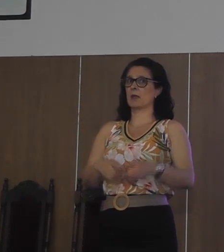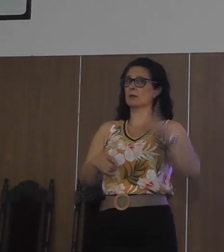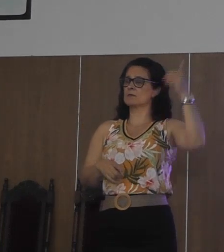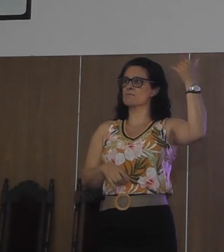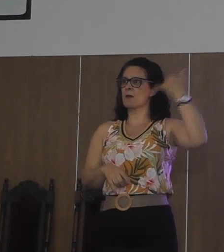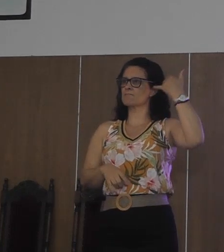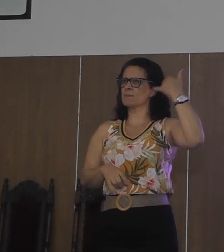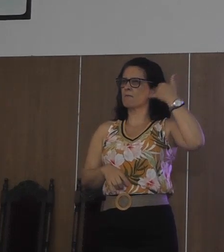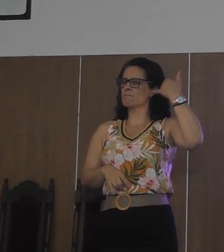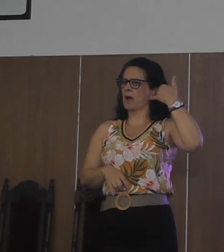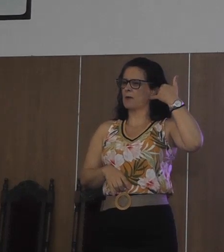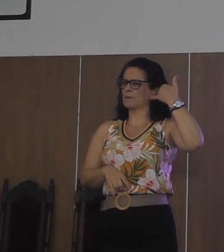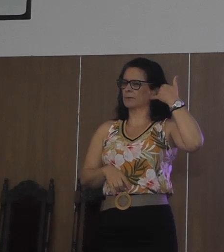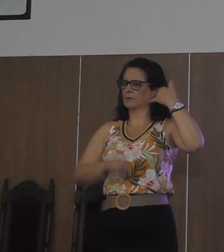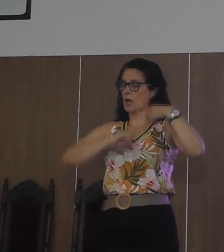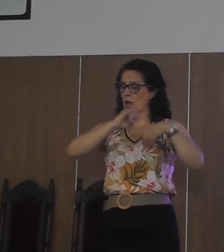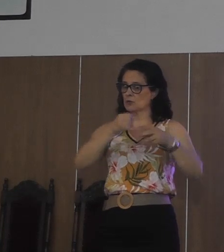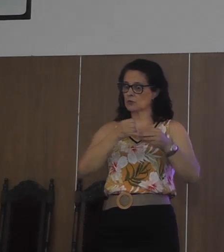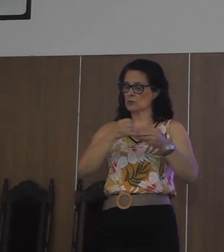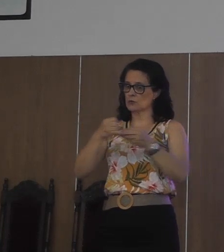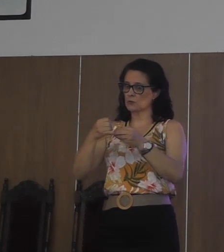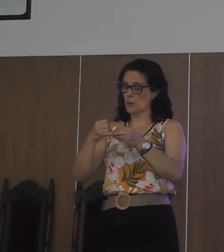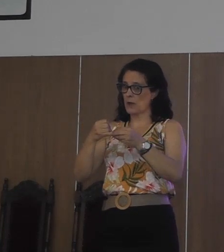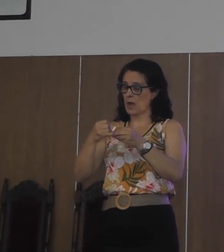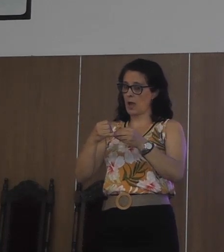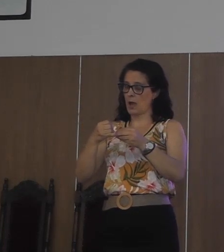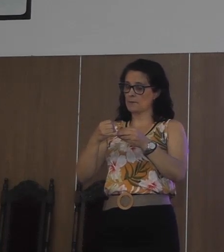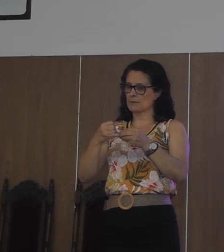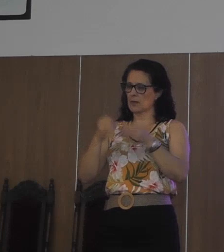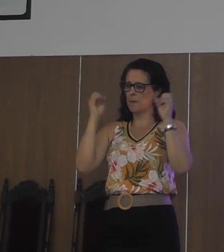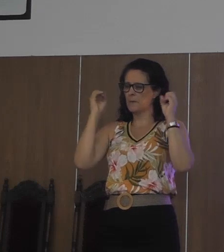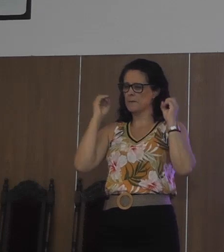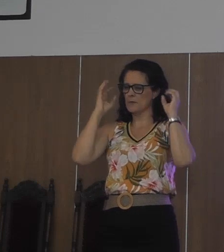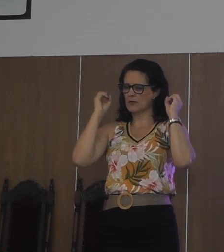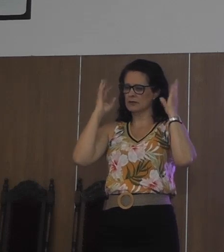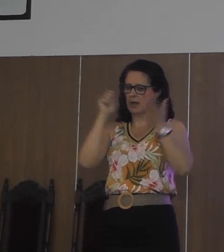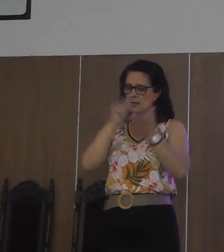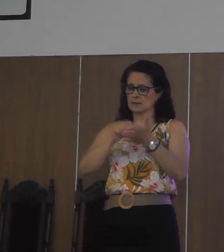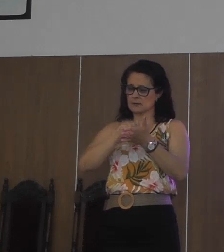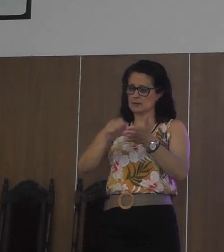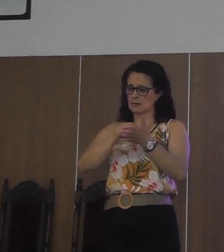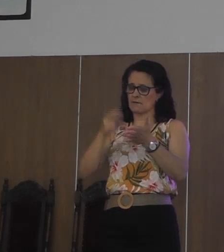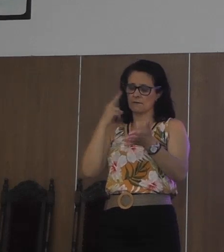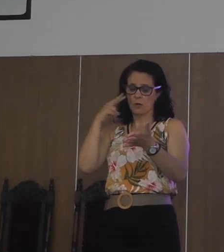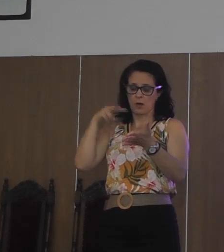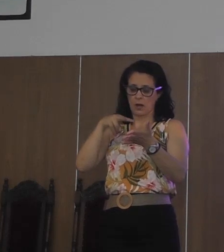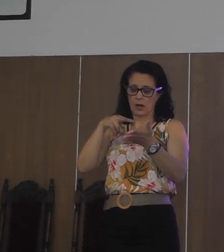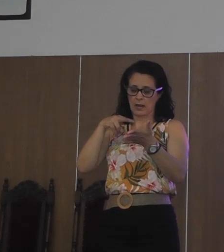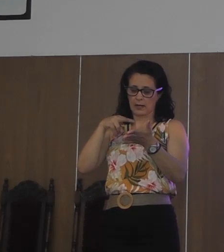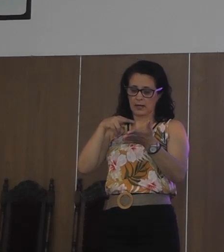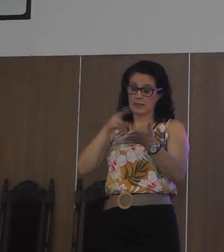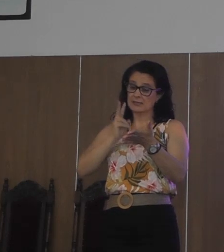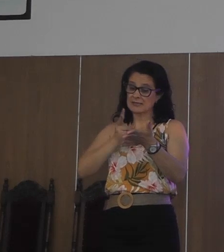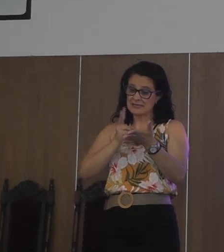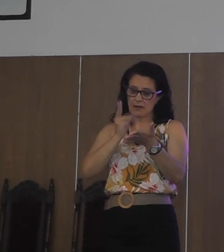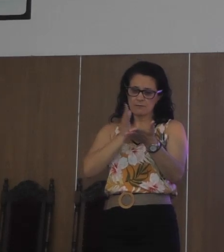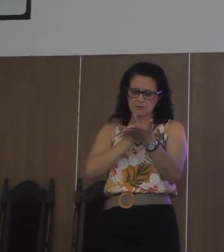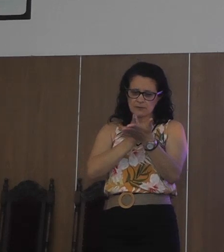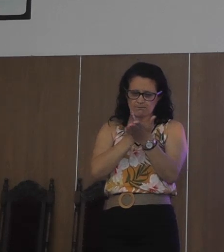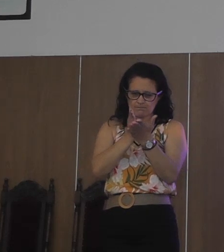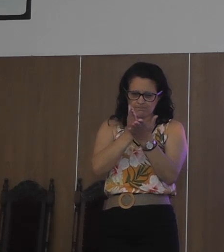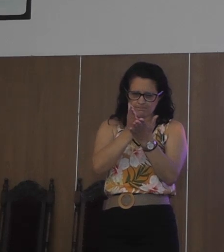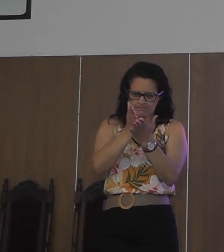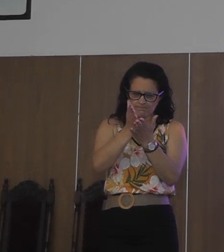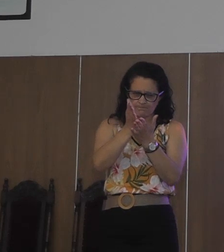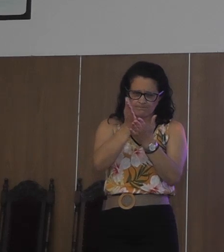escreveu aqui, não é para se desviar, nem para a direita, nem para a esquerda. E outra coisa, medita nesse livro, Josué,